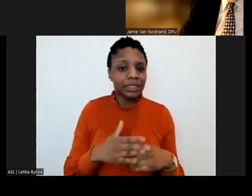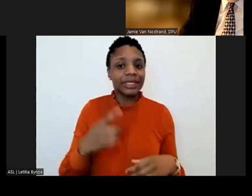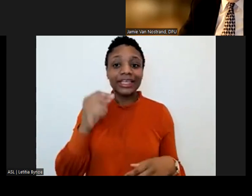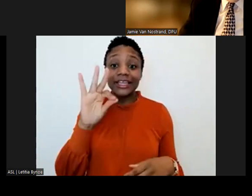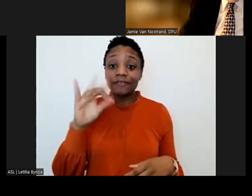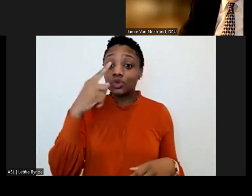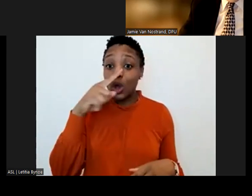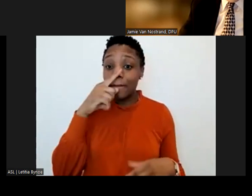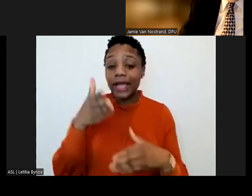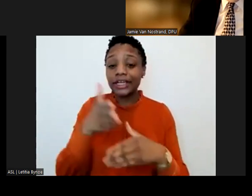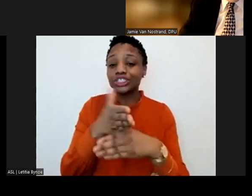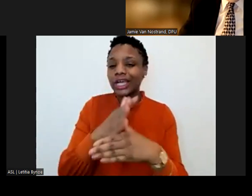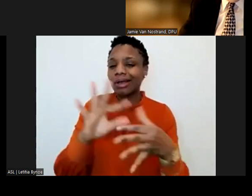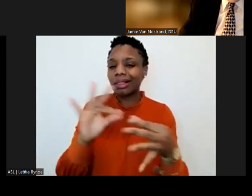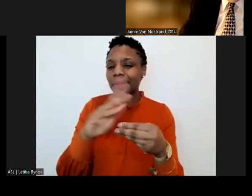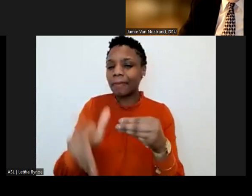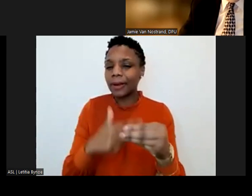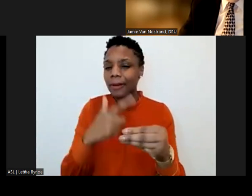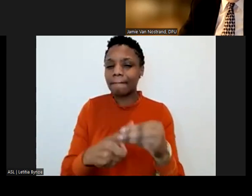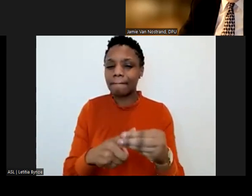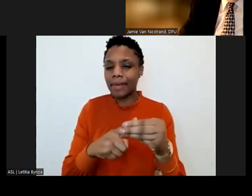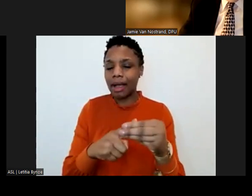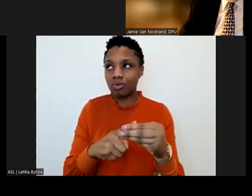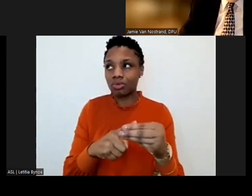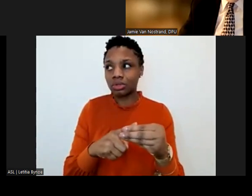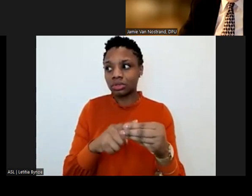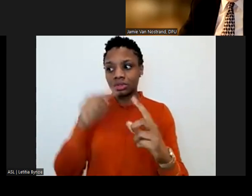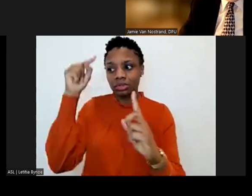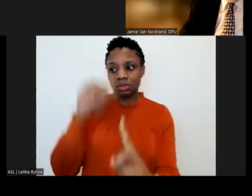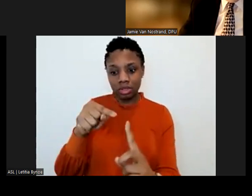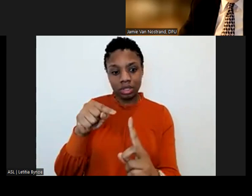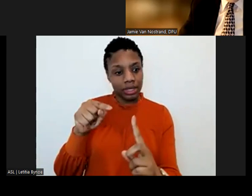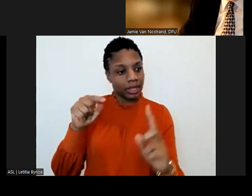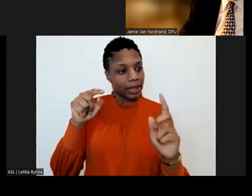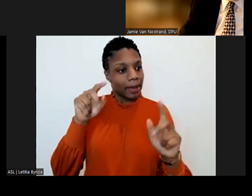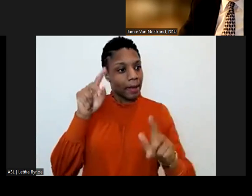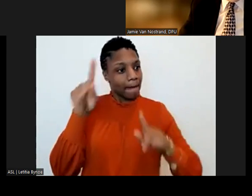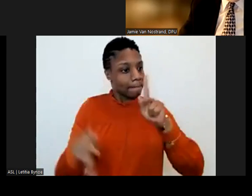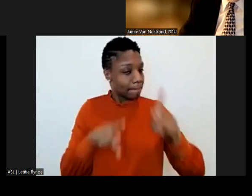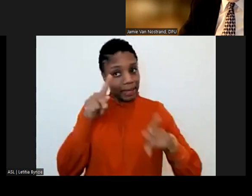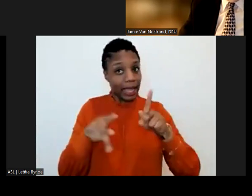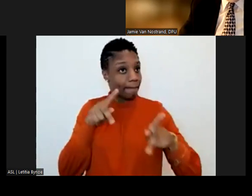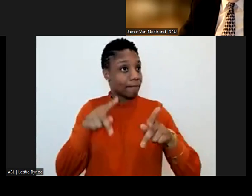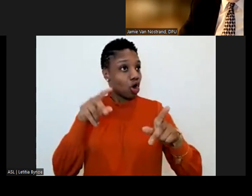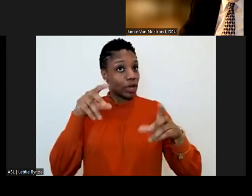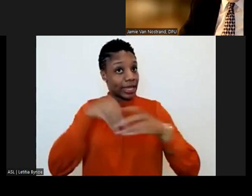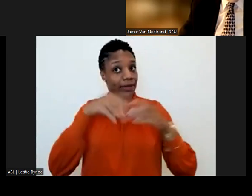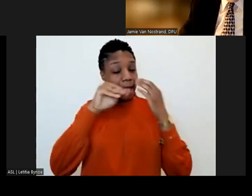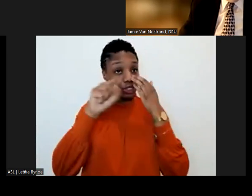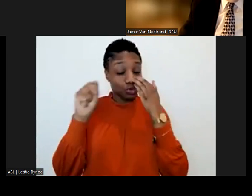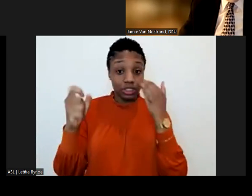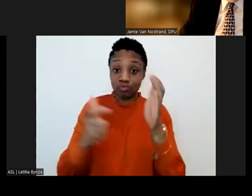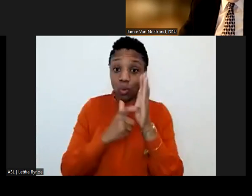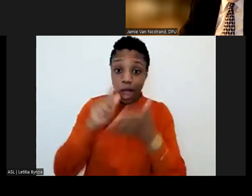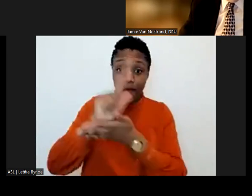ser si tal vez por favor nos pueden hablar un poco de cómo las personas alrededor